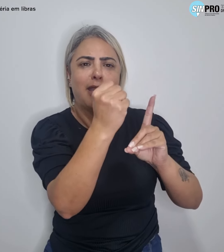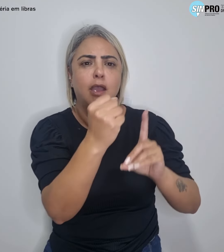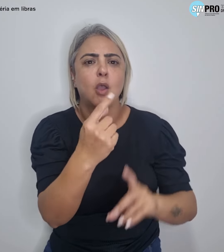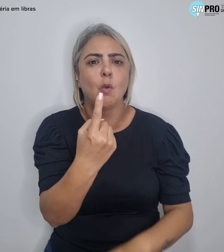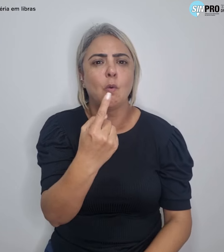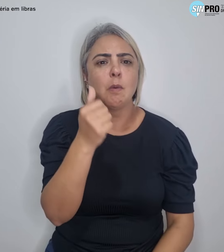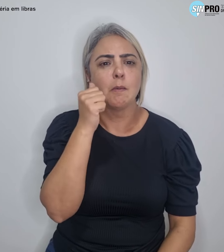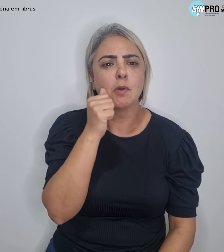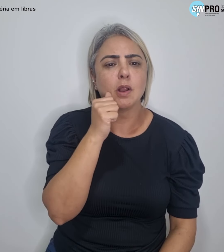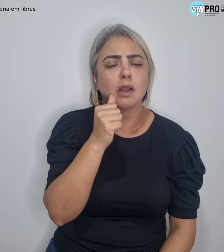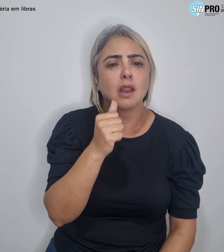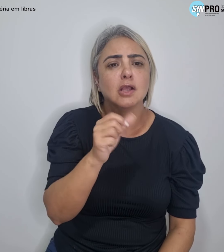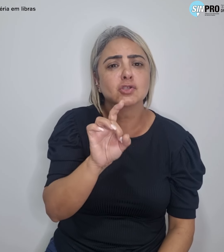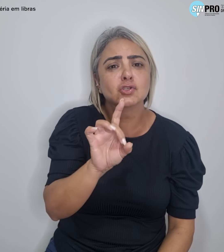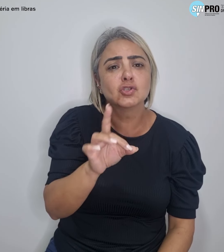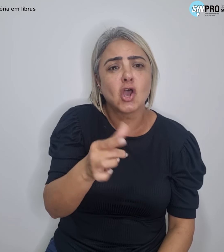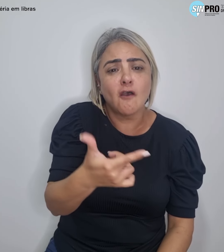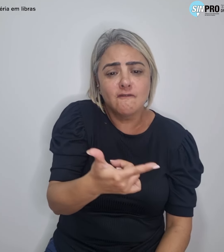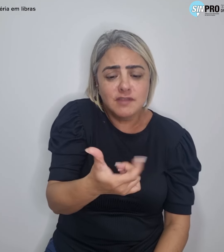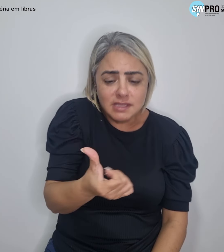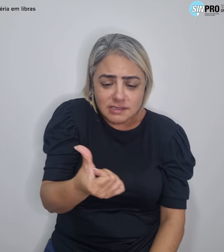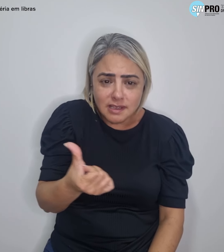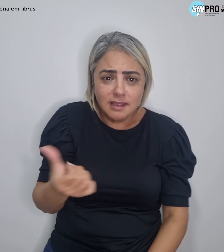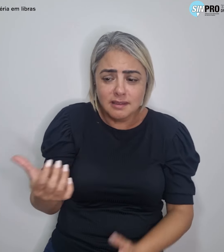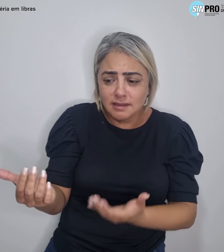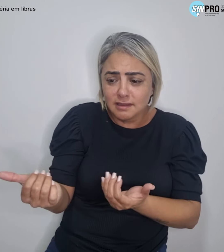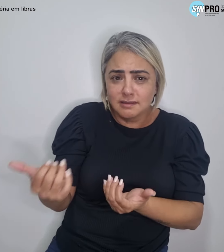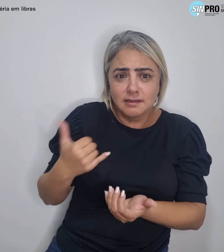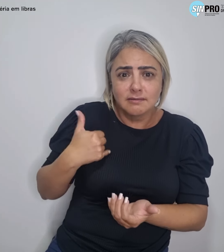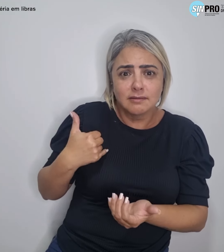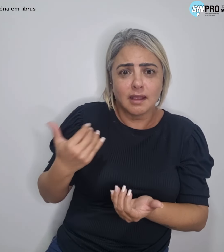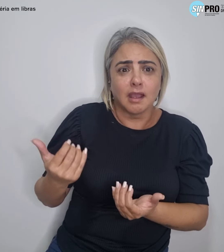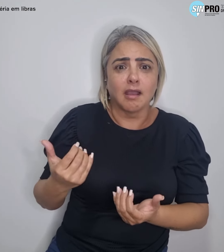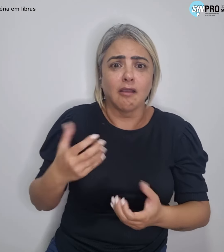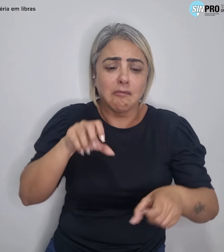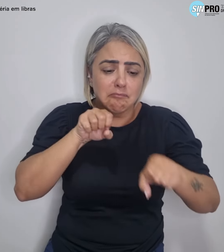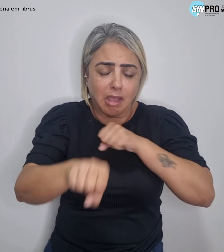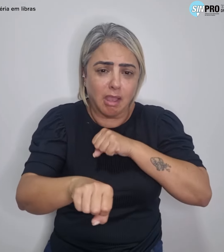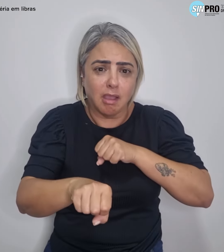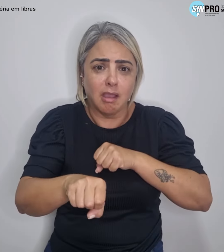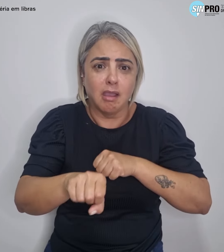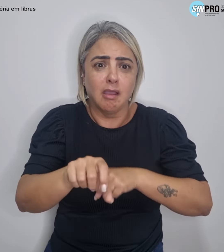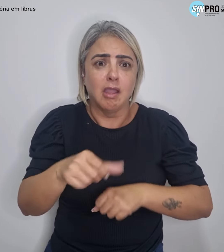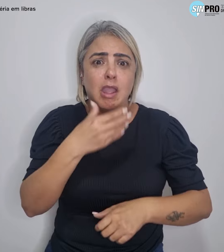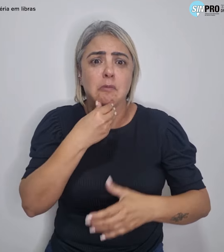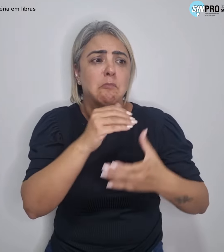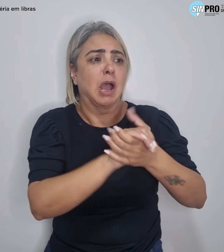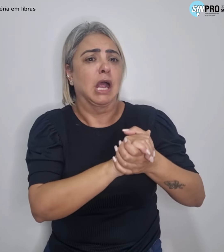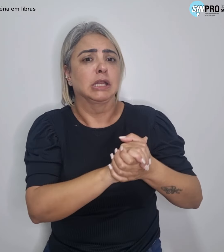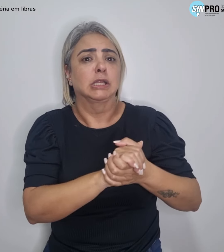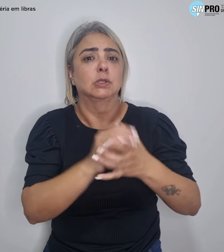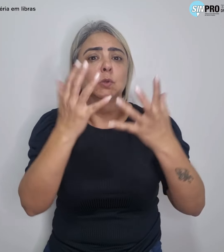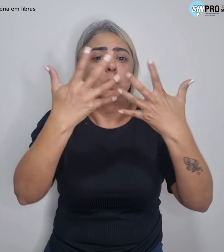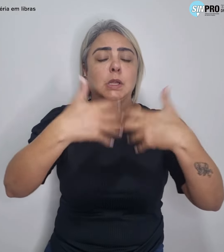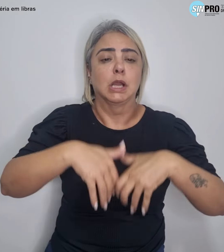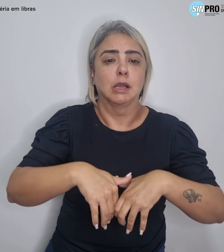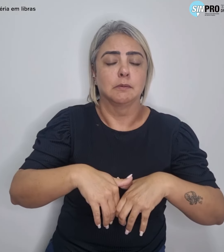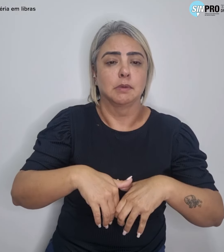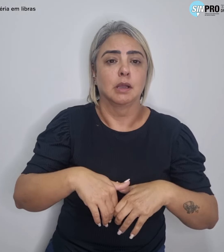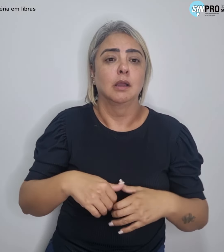de apenas 26 anos foi assassinada pelo ex-marido Nugama, menos de um mês depois de colocar